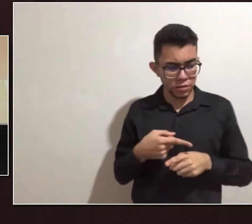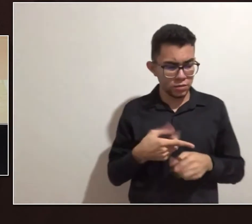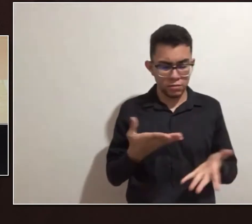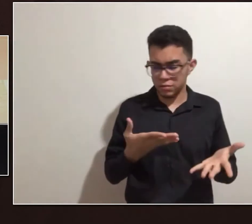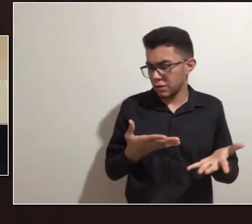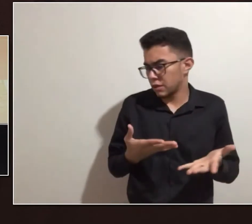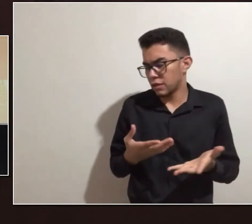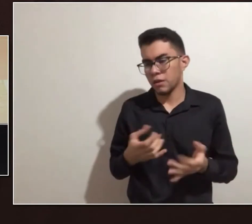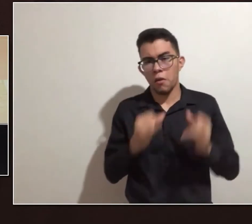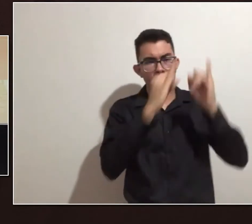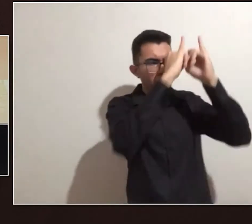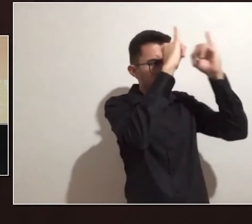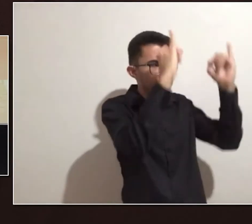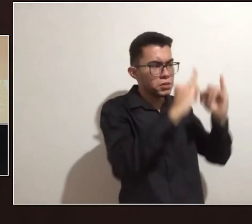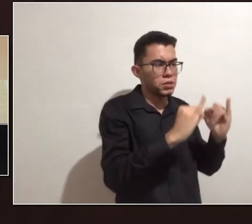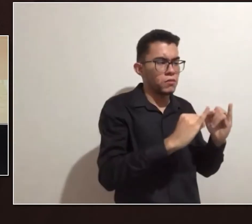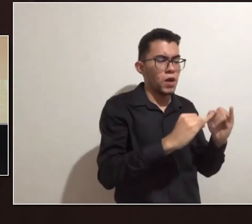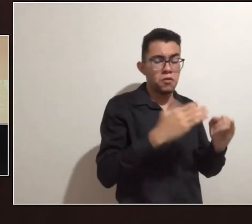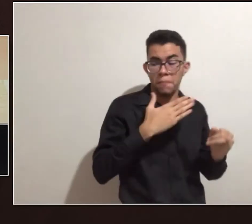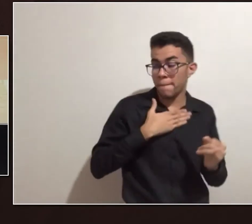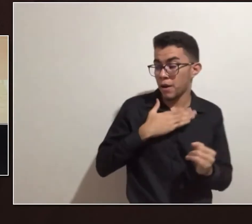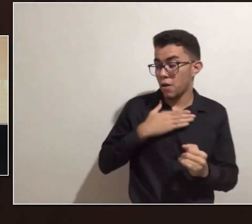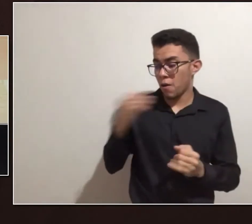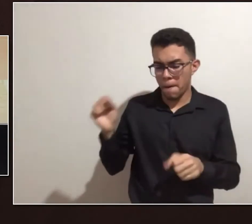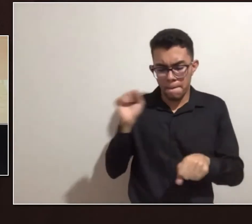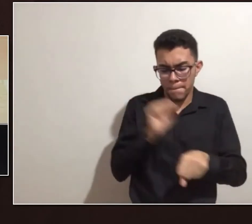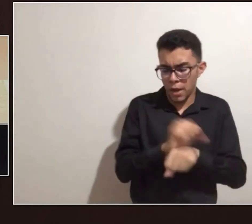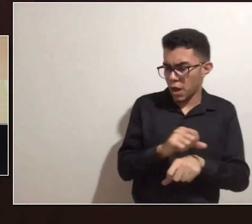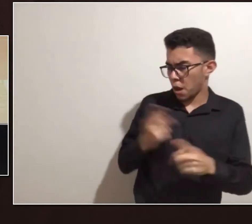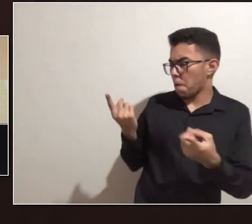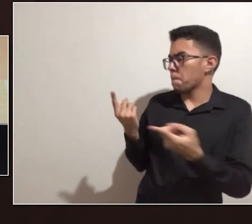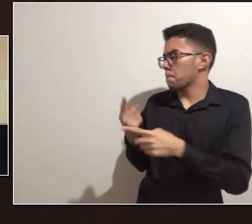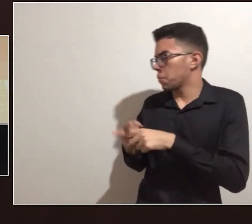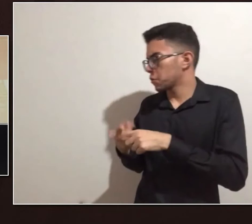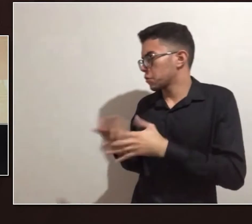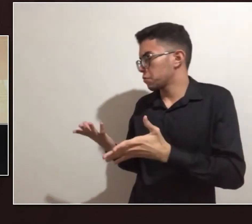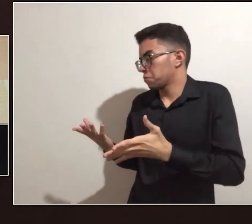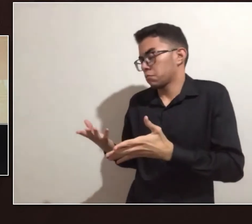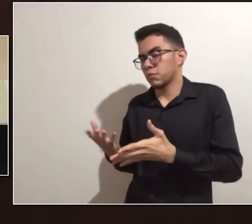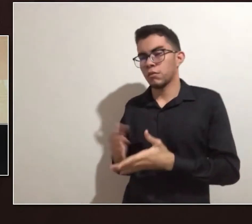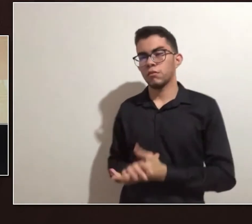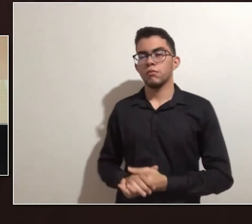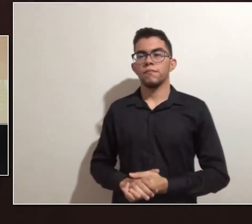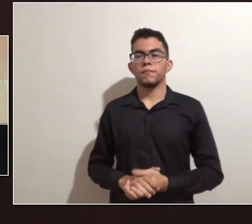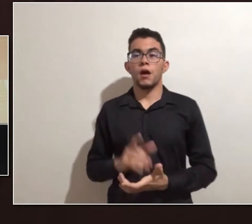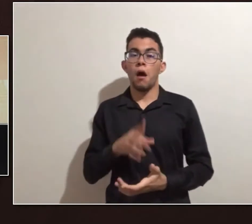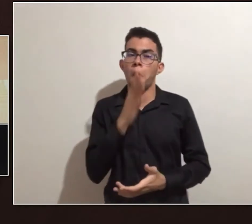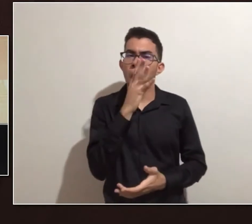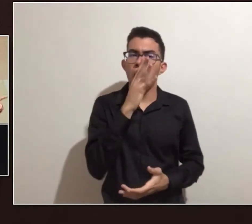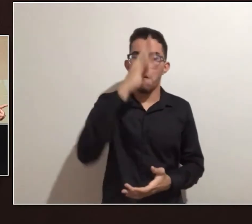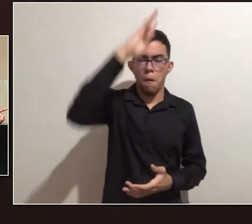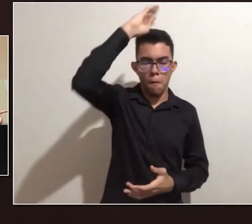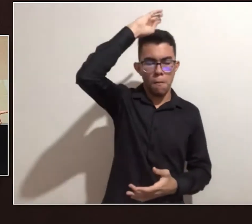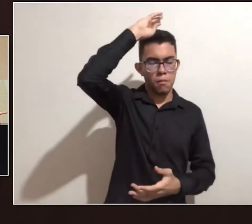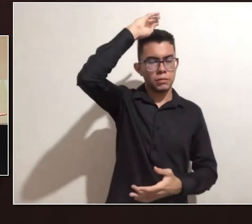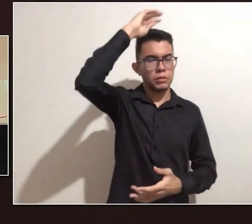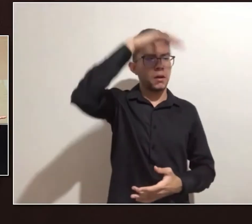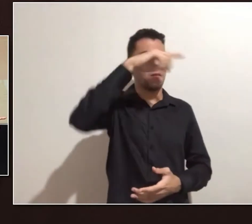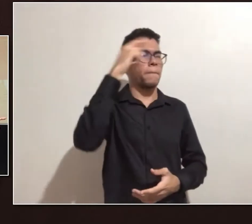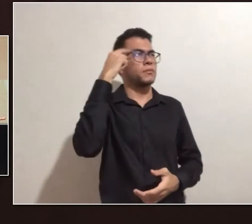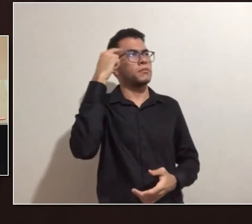Então eles condenavam, né? Eles achavam que os cristãos condenavam todas as